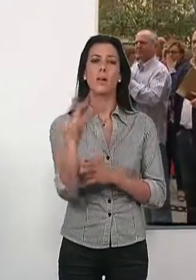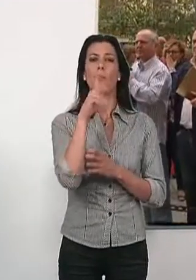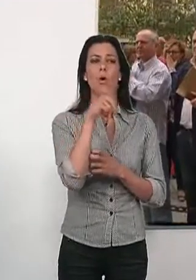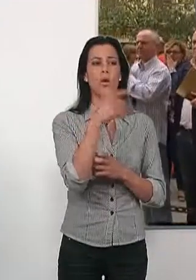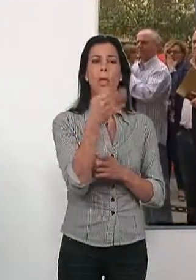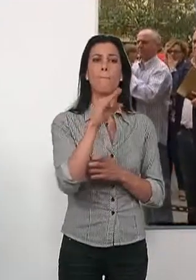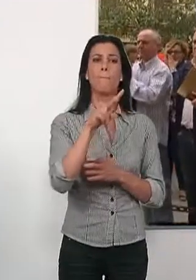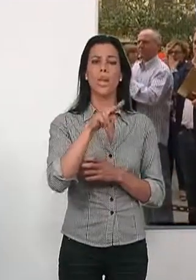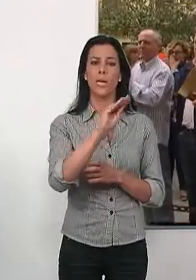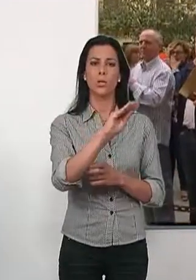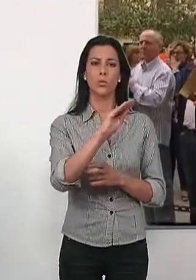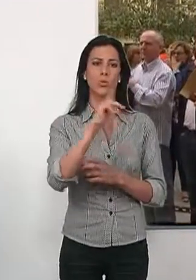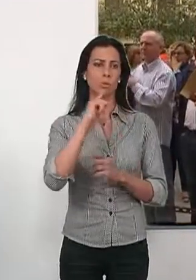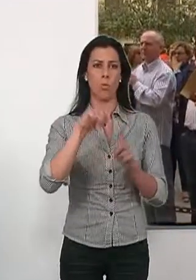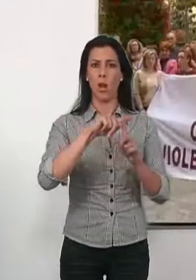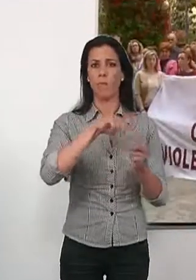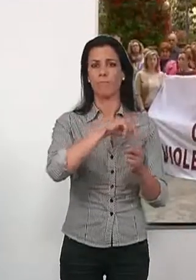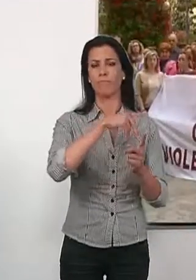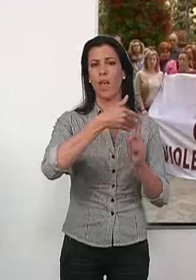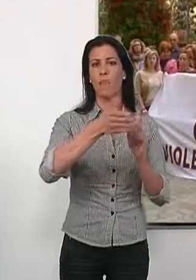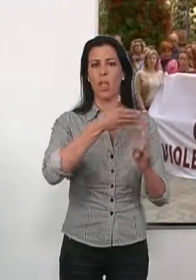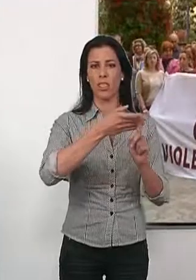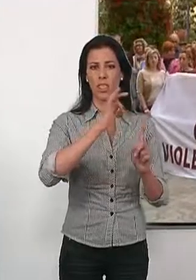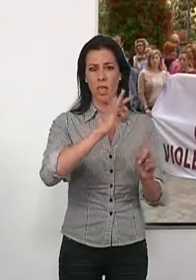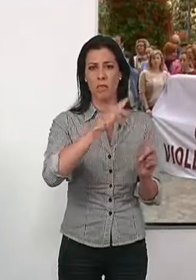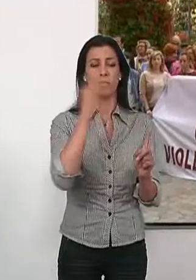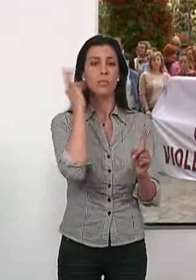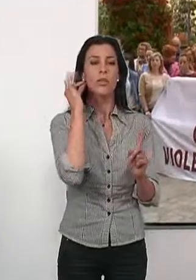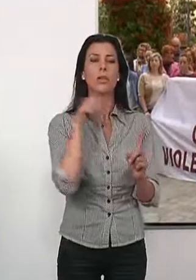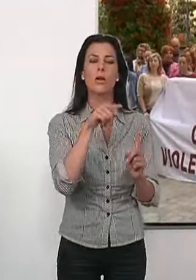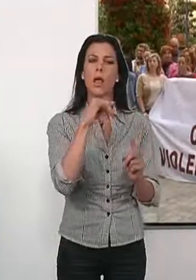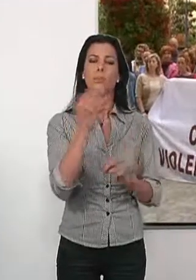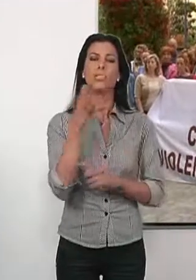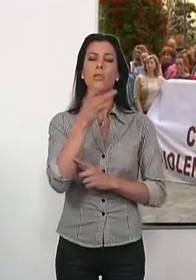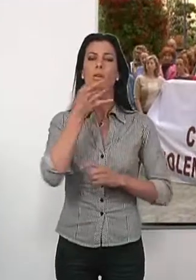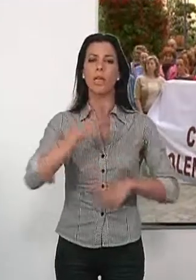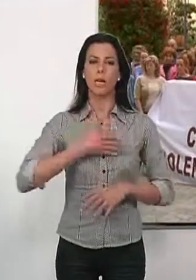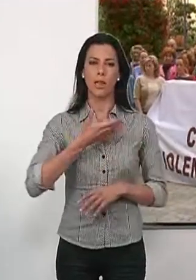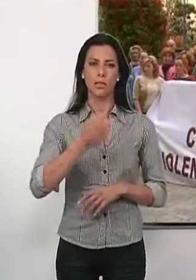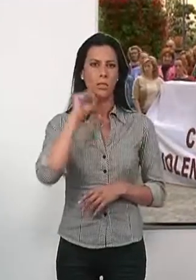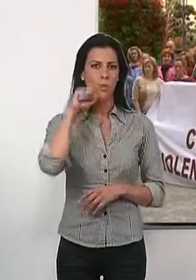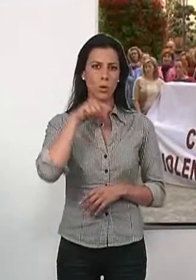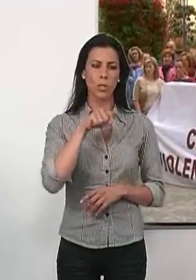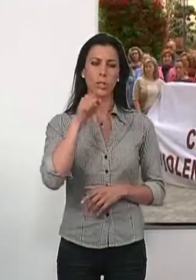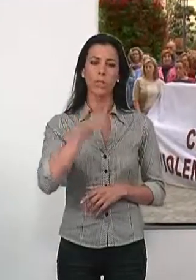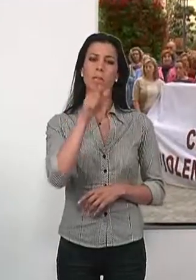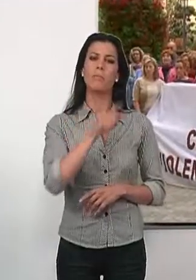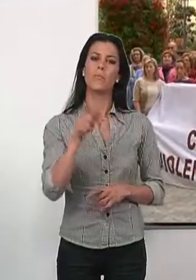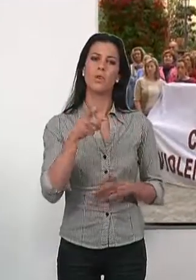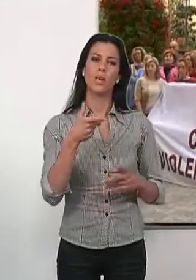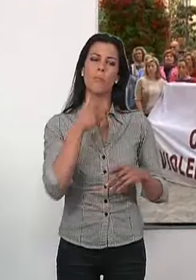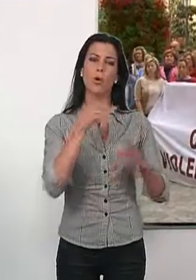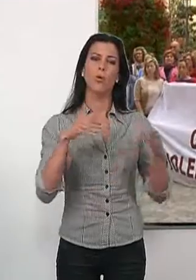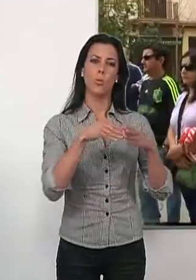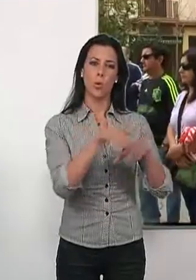supuestamente por una pareja y en repulsa hacia la violencia de género en la protesta estuvieron presentes la alcaldesa de motril